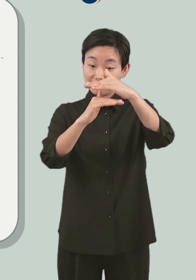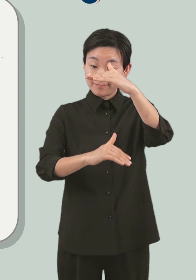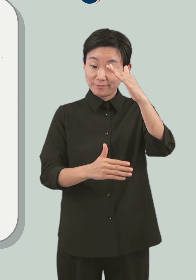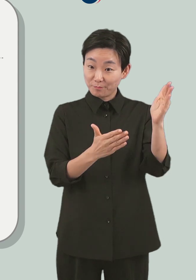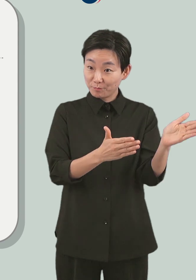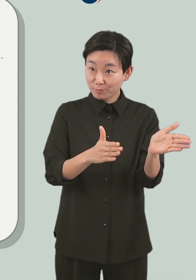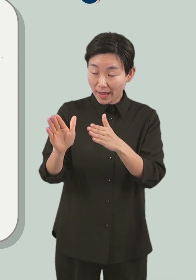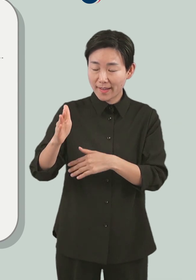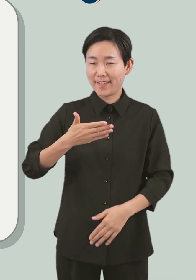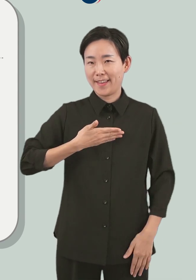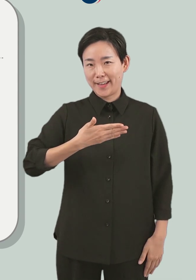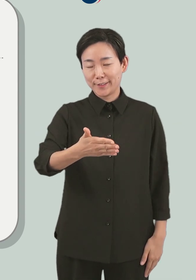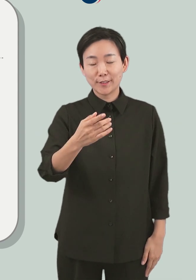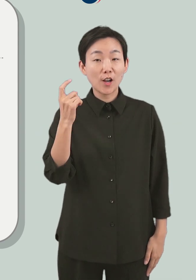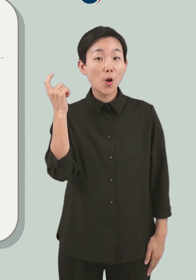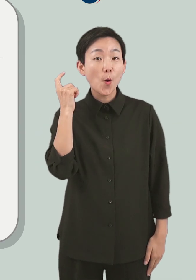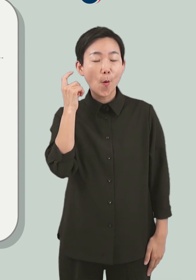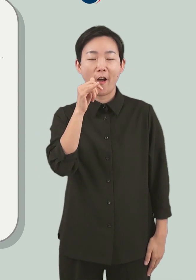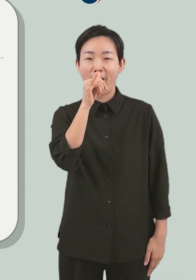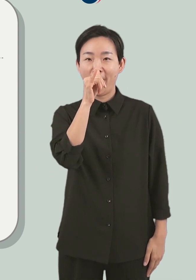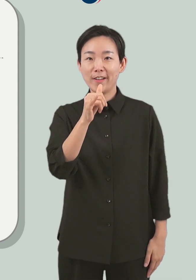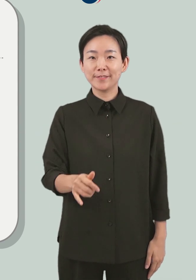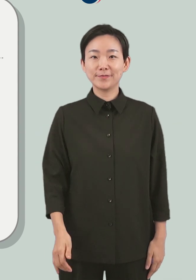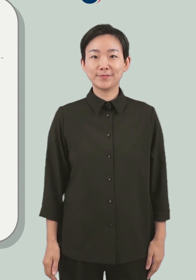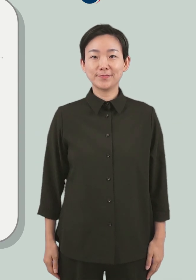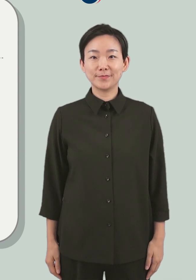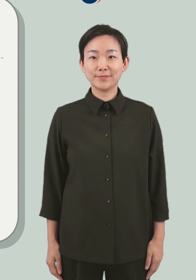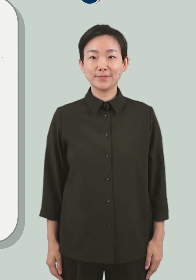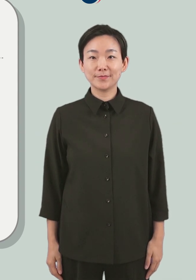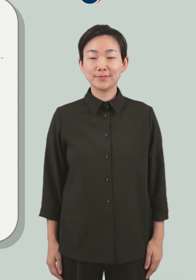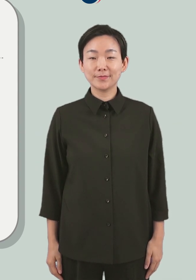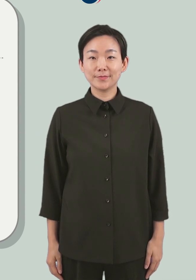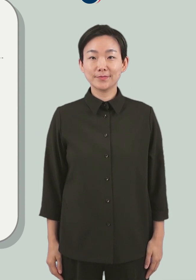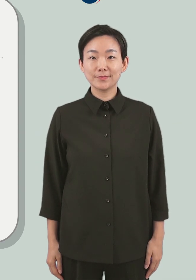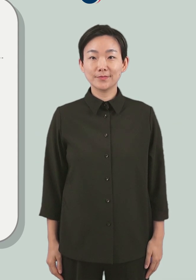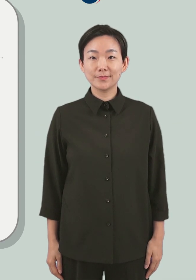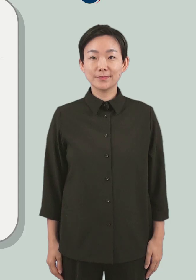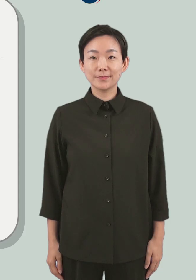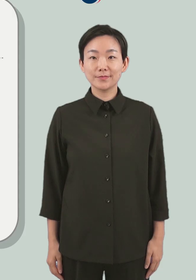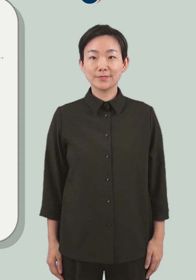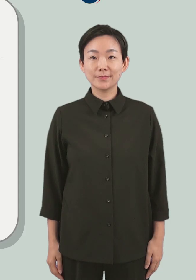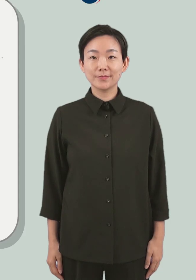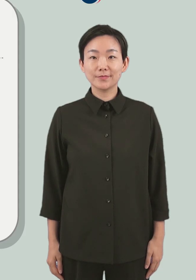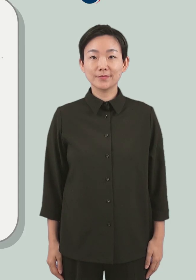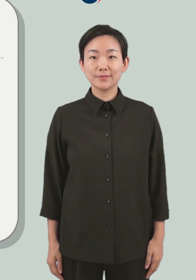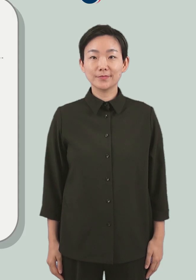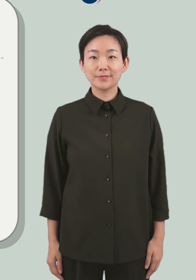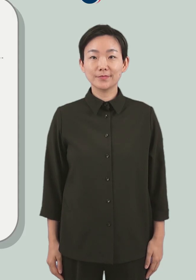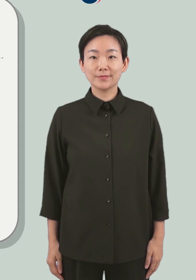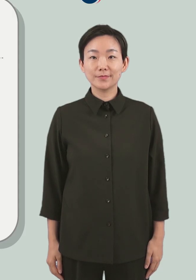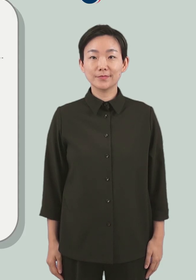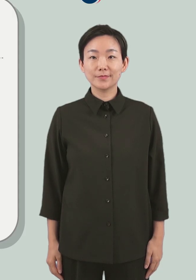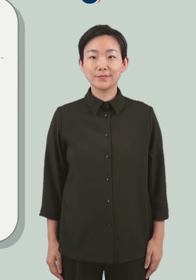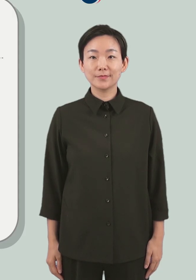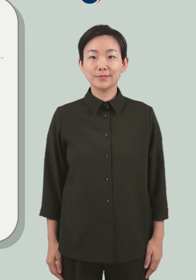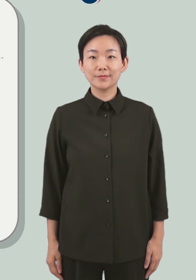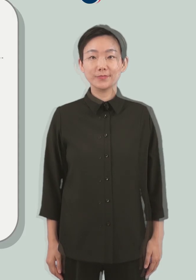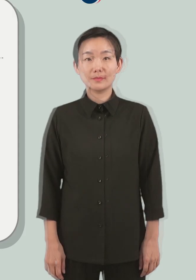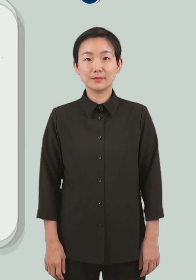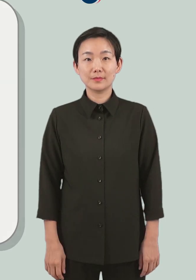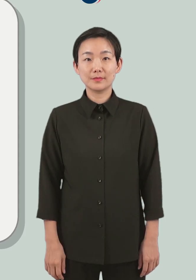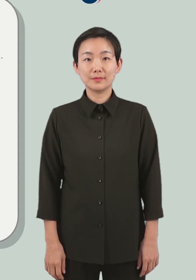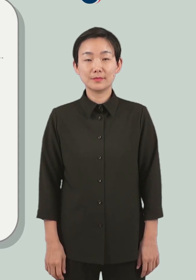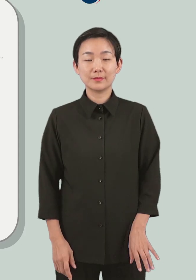차이가 있을 수 있습니다. 다음 안내사항으로 넘어갈 때마다 알림음이 나오니 시청에 참고 부탁드립니다.